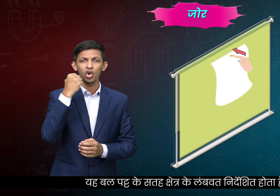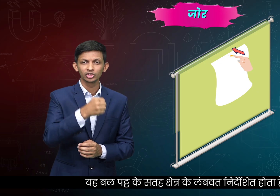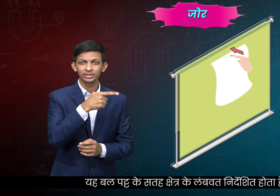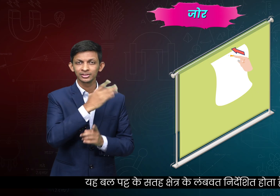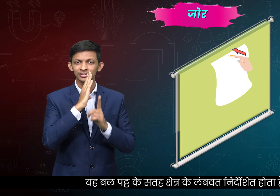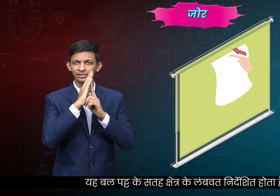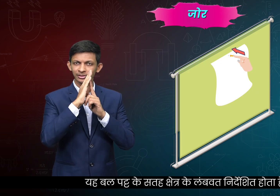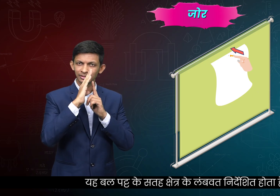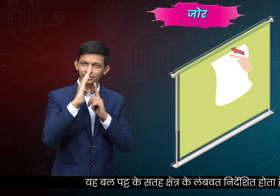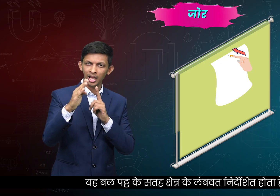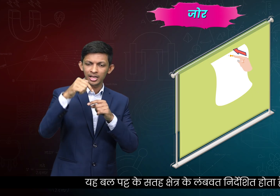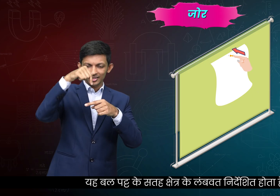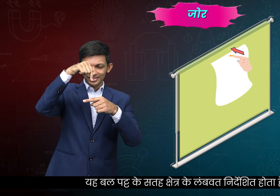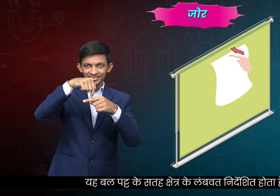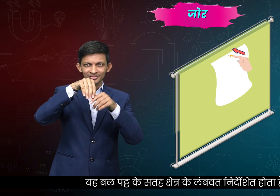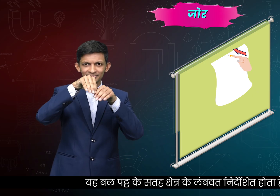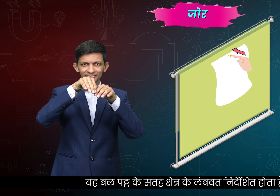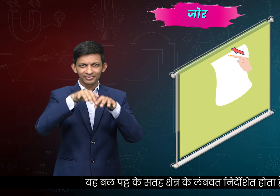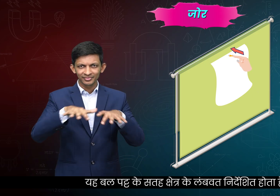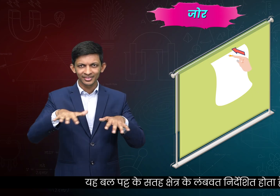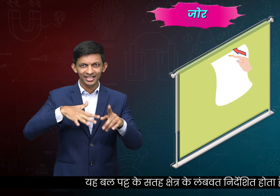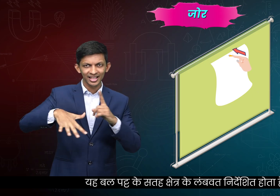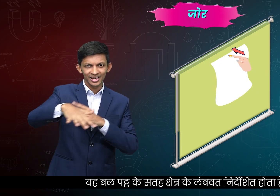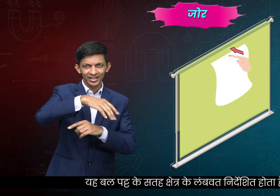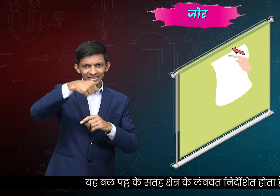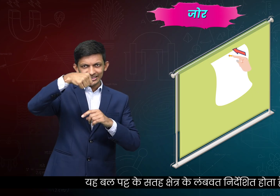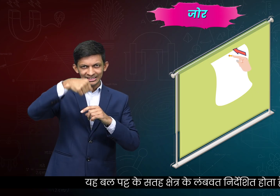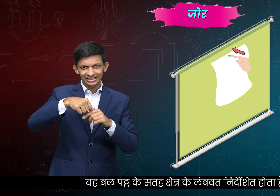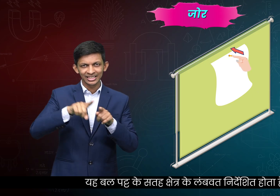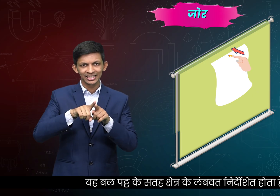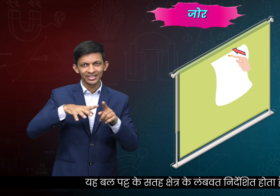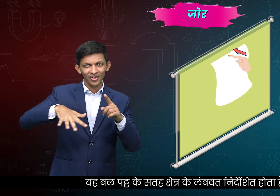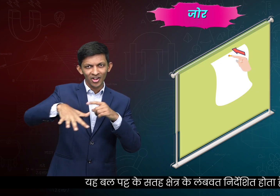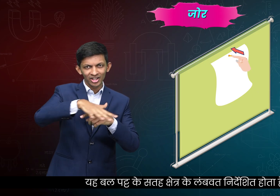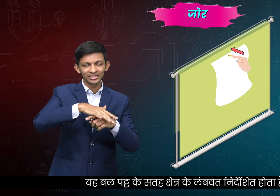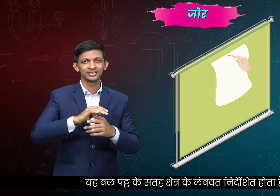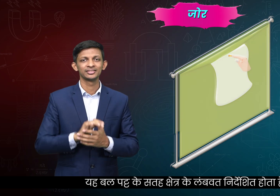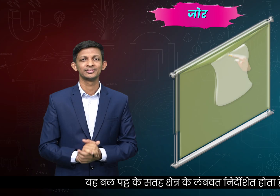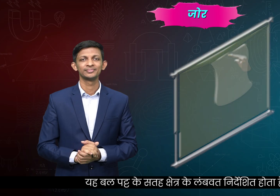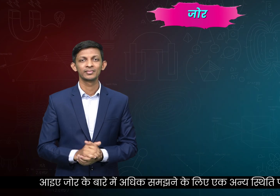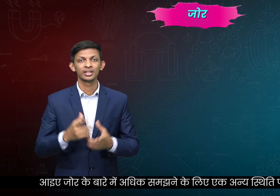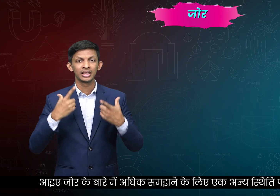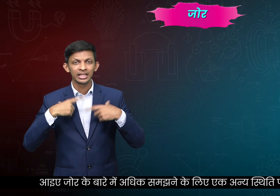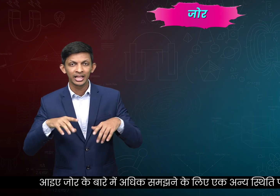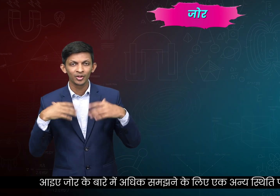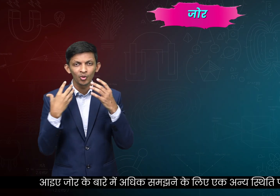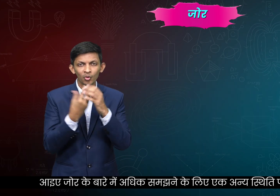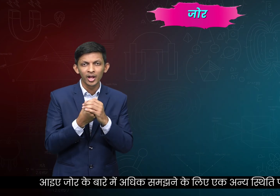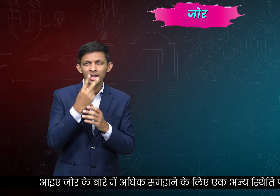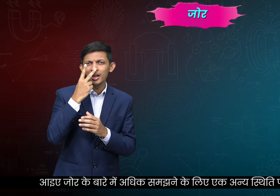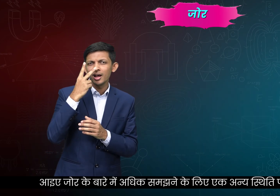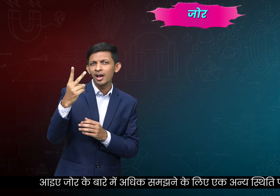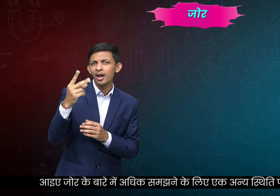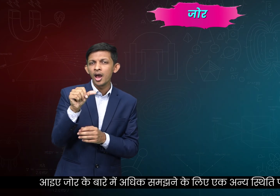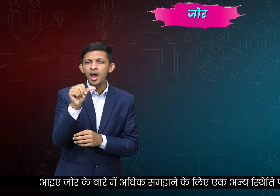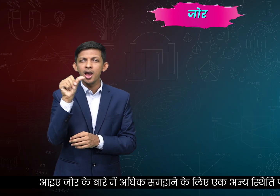यह बल पट्टा के सतह क्षेत्र के लंबवत निर्देशित होता है। आइए जोर के